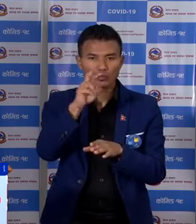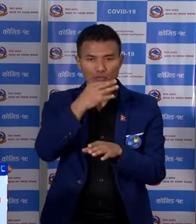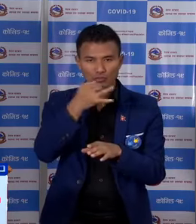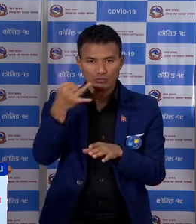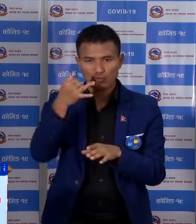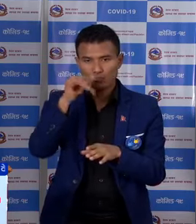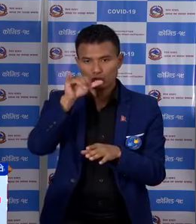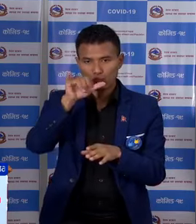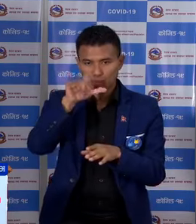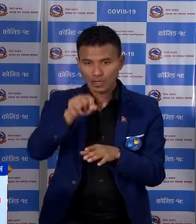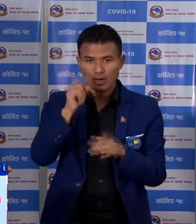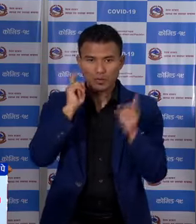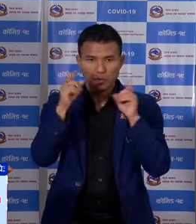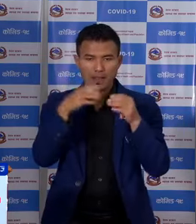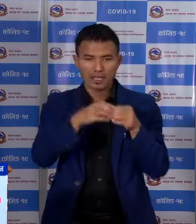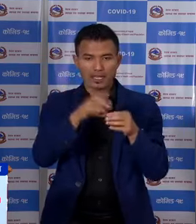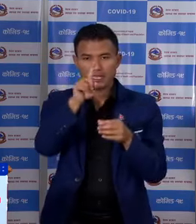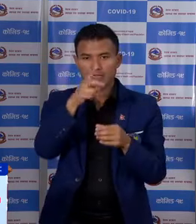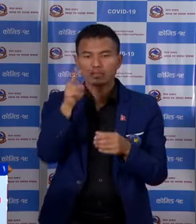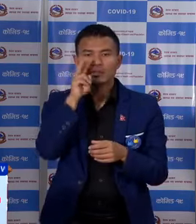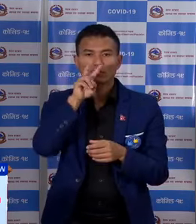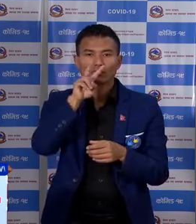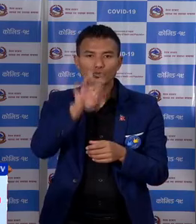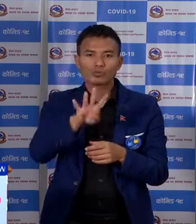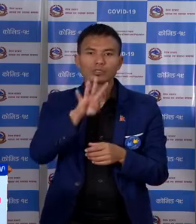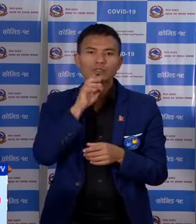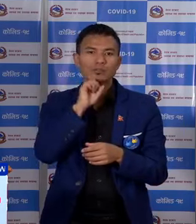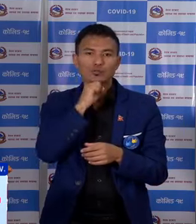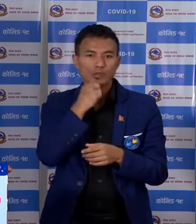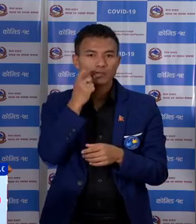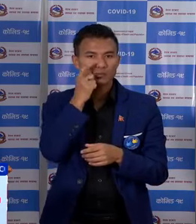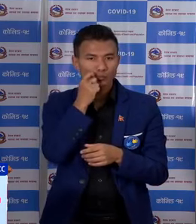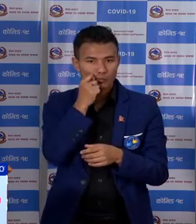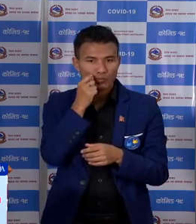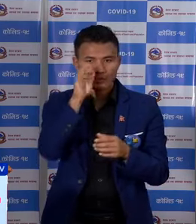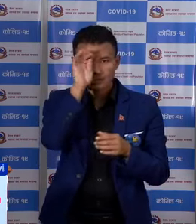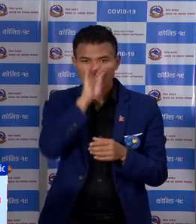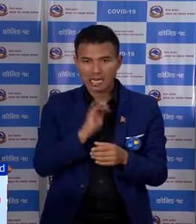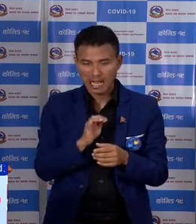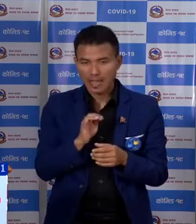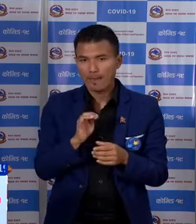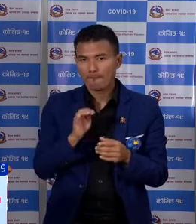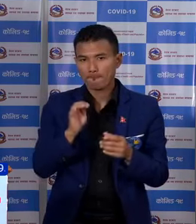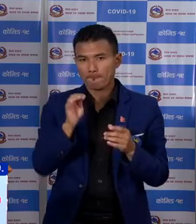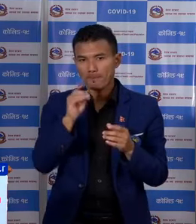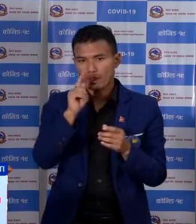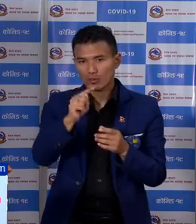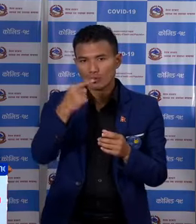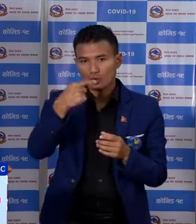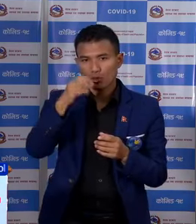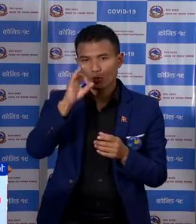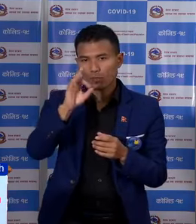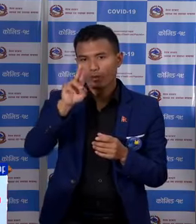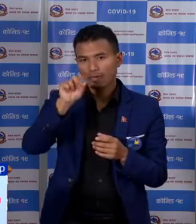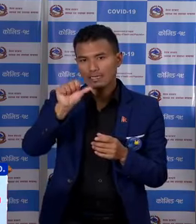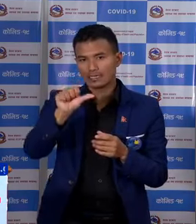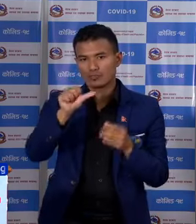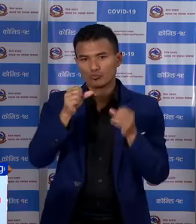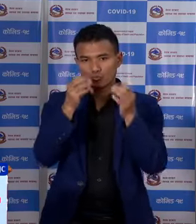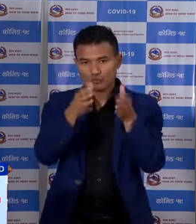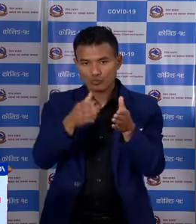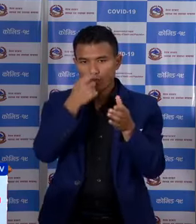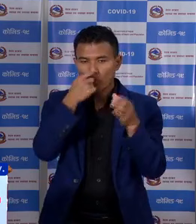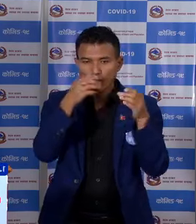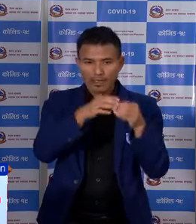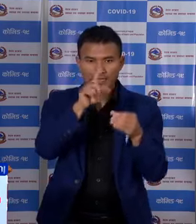नगरपाली का आठ जाना